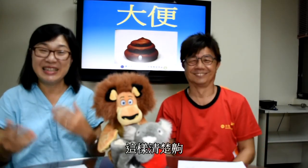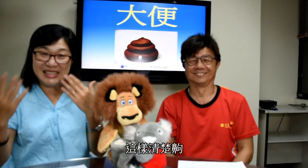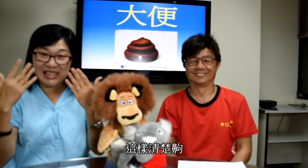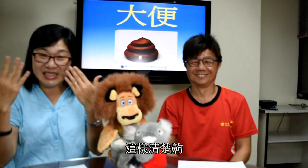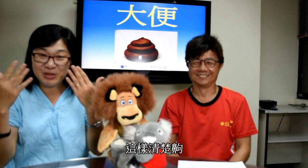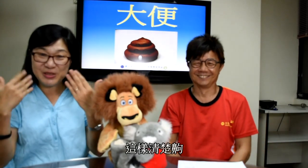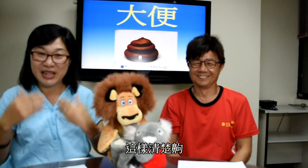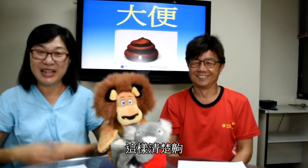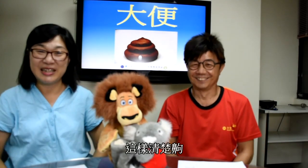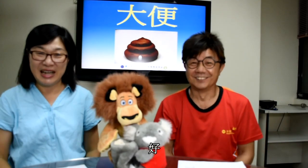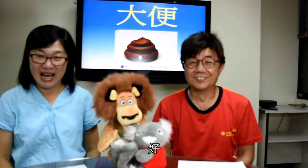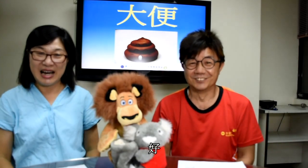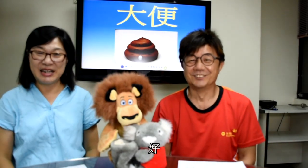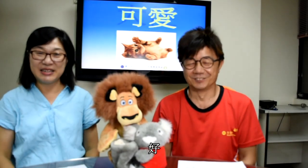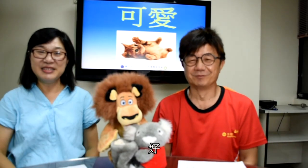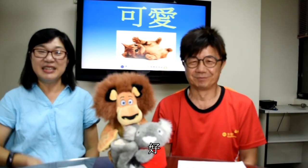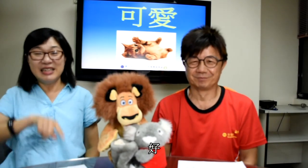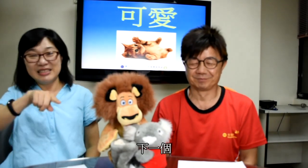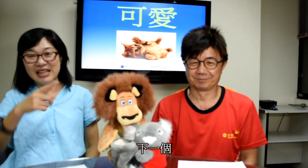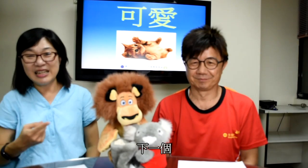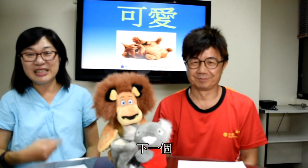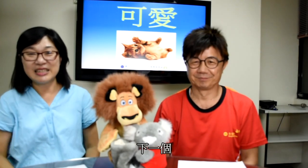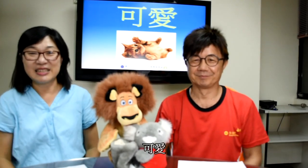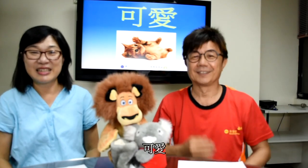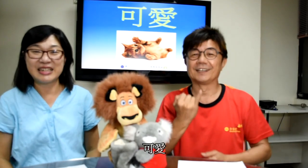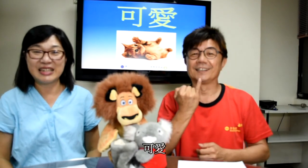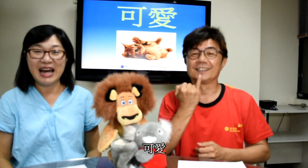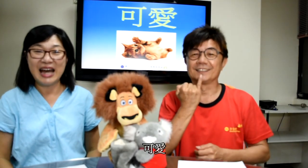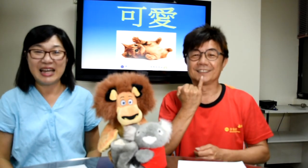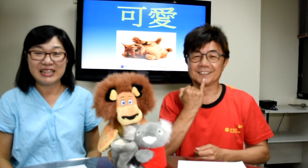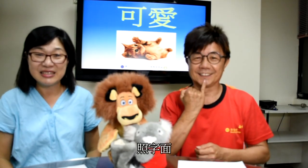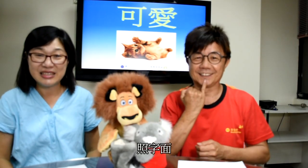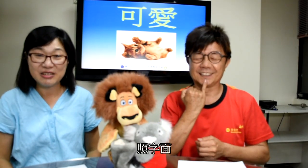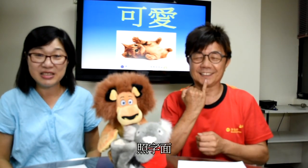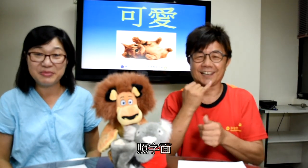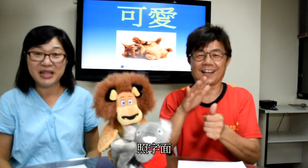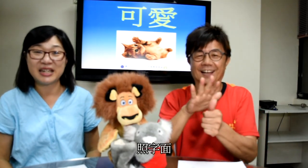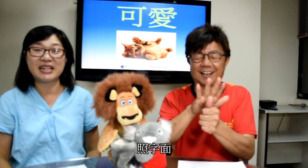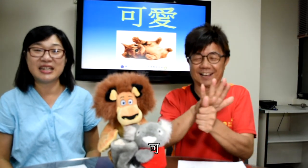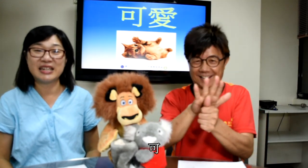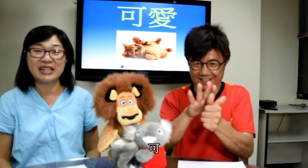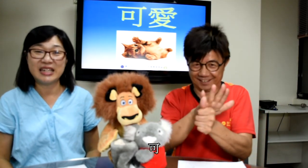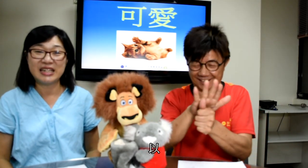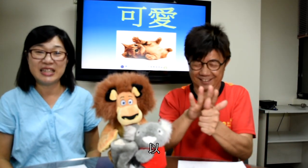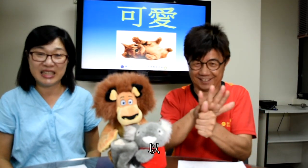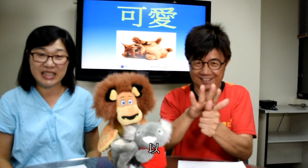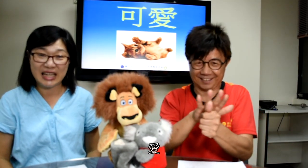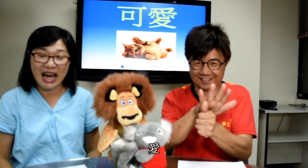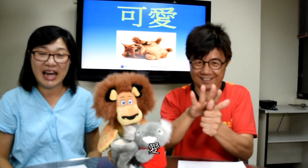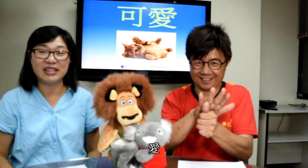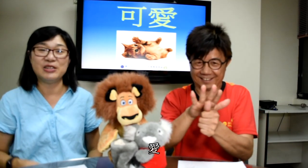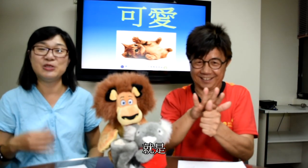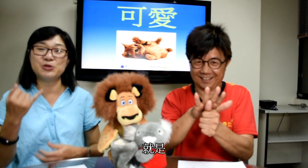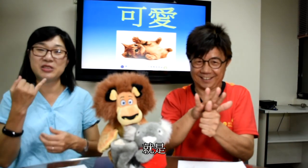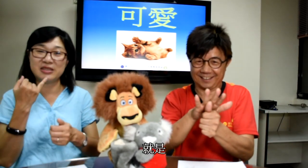讲清楚哦，好，下一个可爱，照字面可以爱，就是